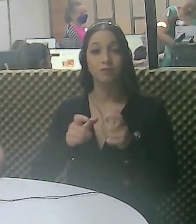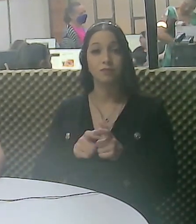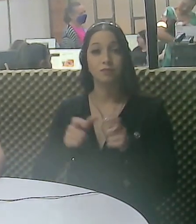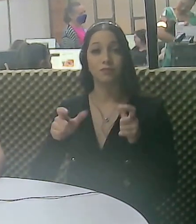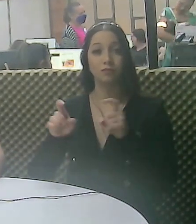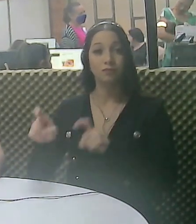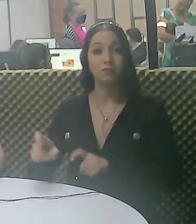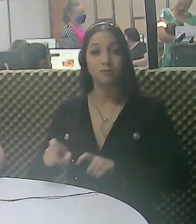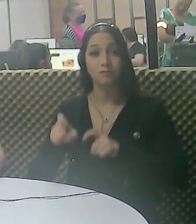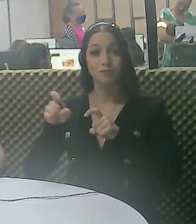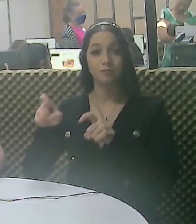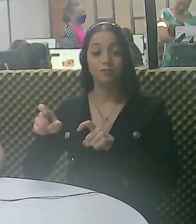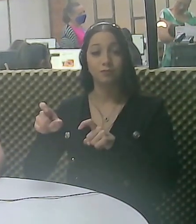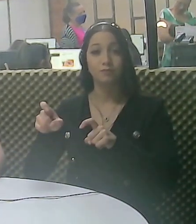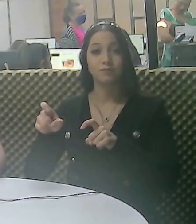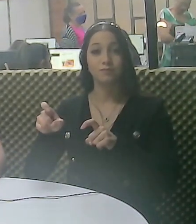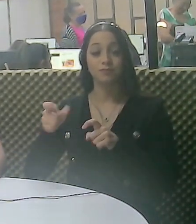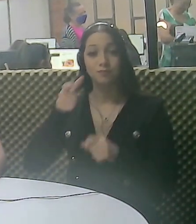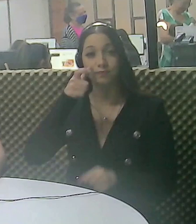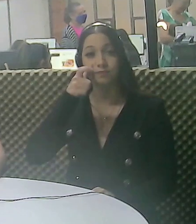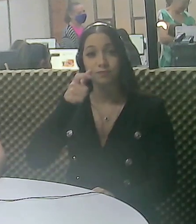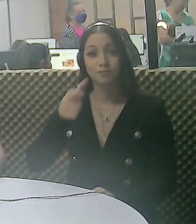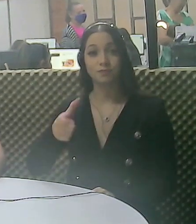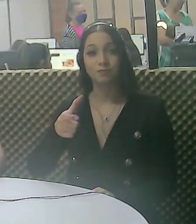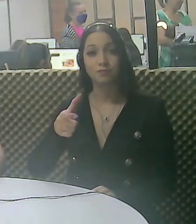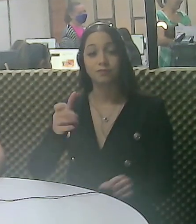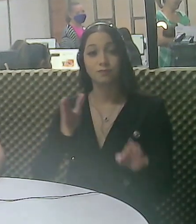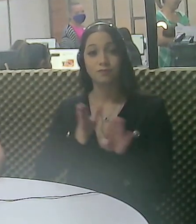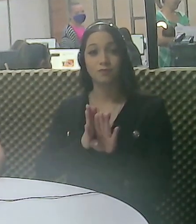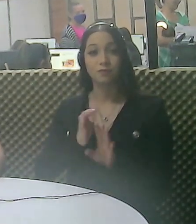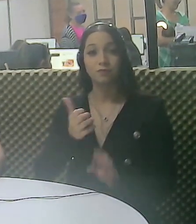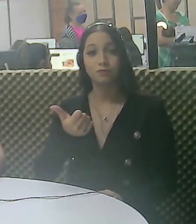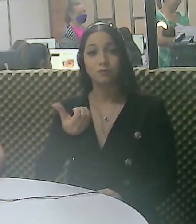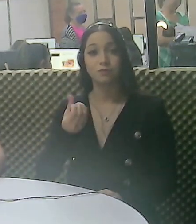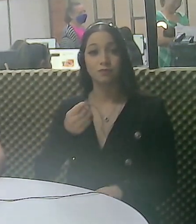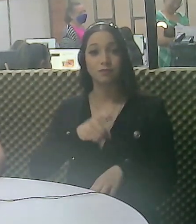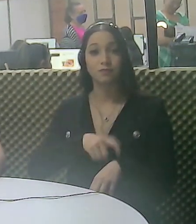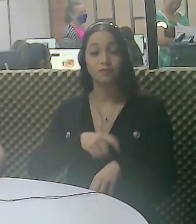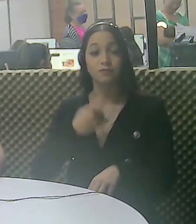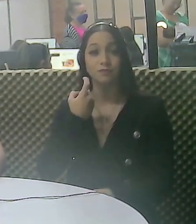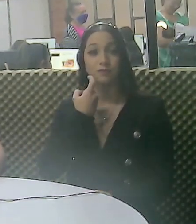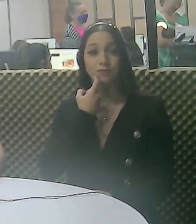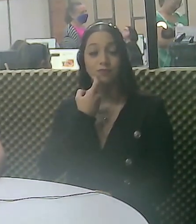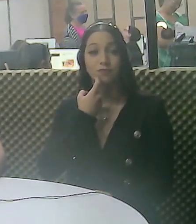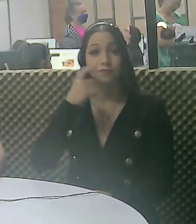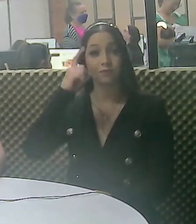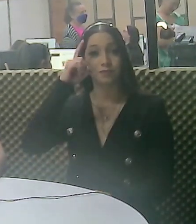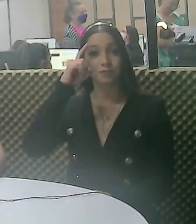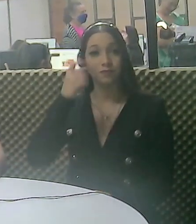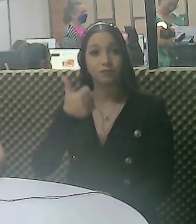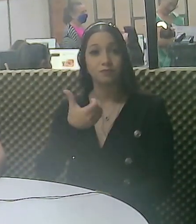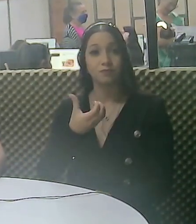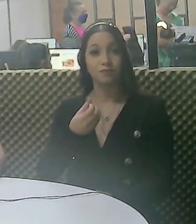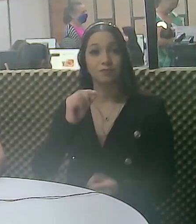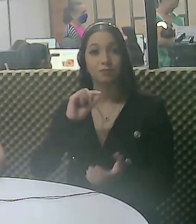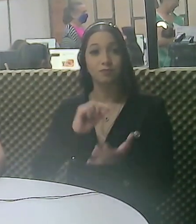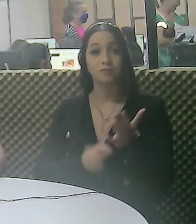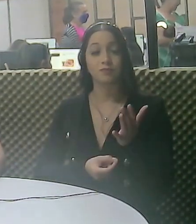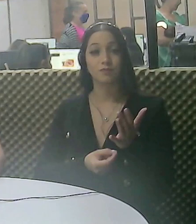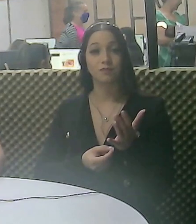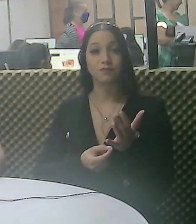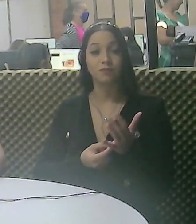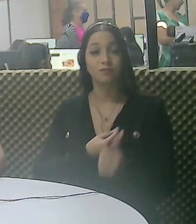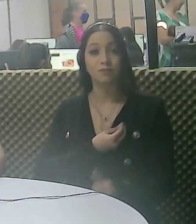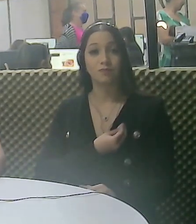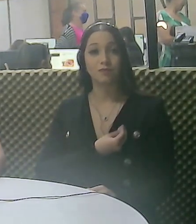médios produtores rurais. Os interessados têm até às 16 horas desta sexta-feira, dia 19, para se cadastrarem de